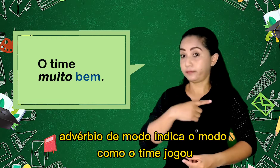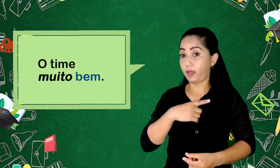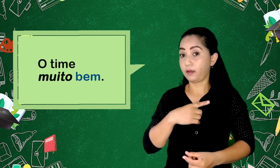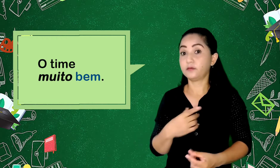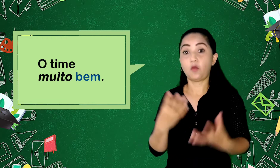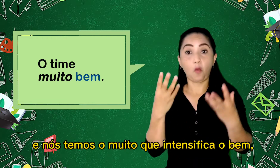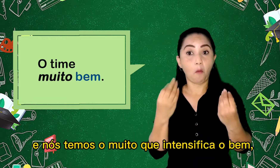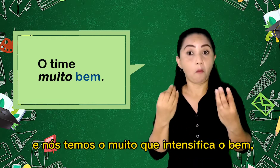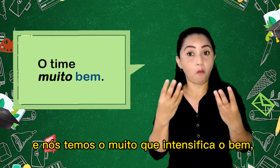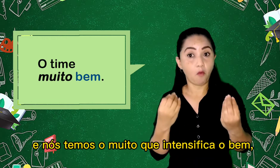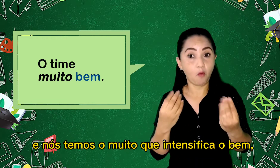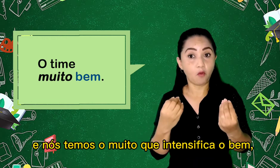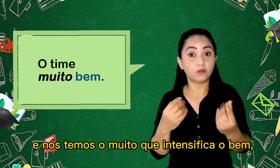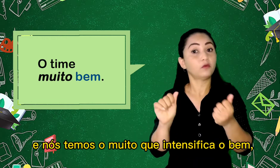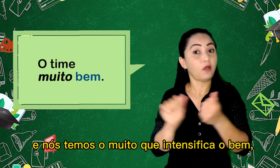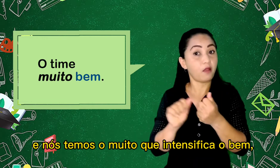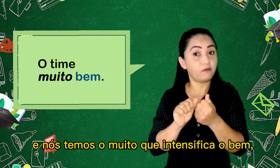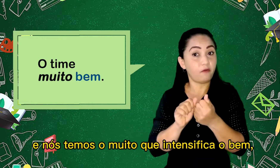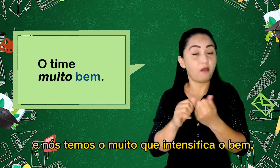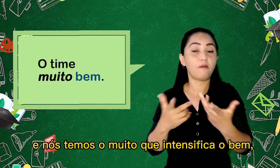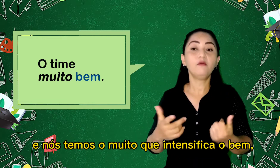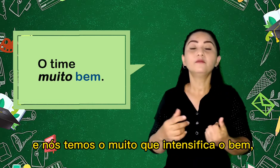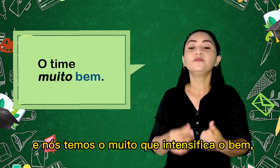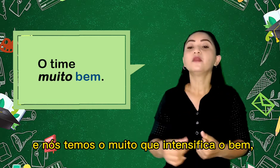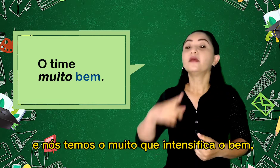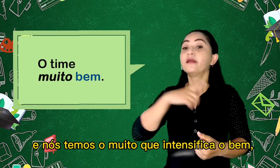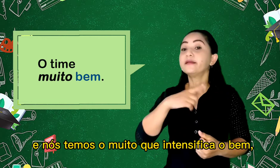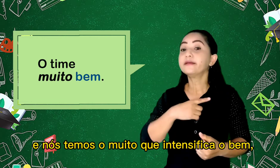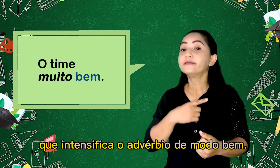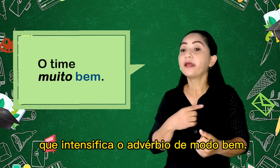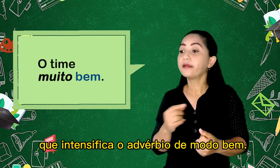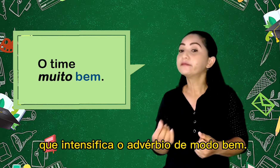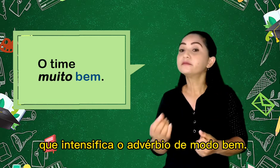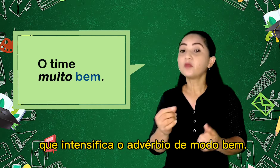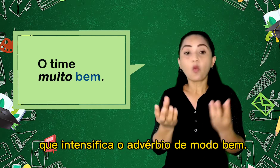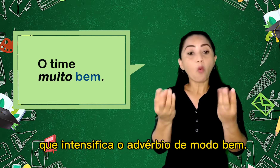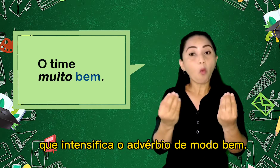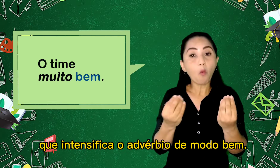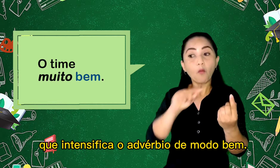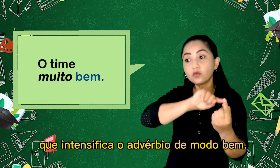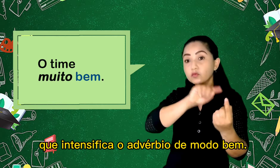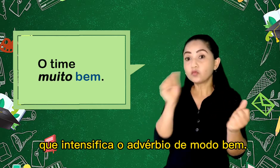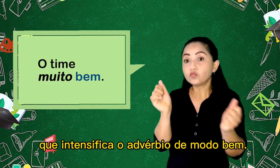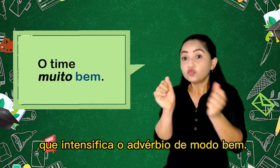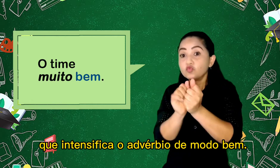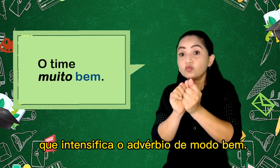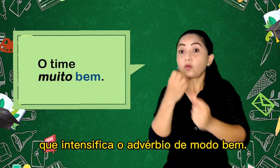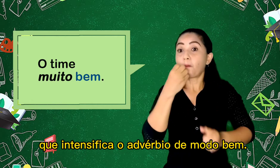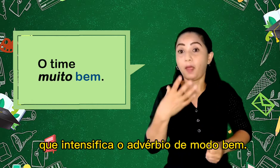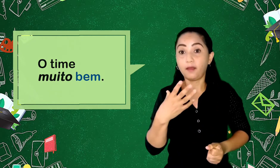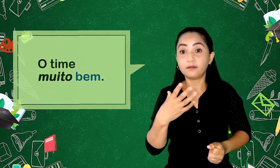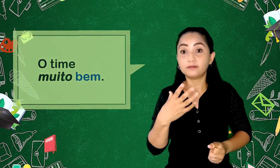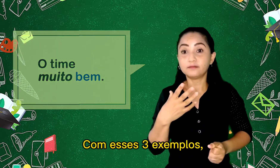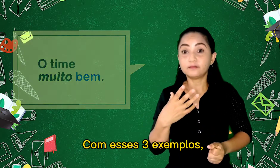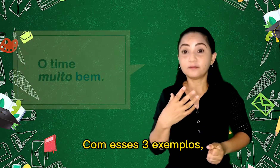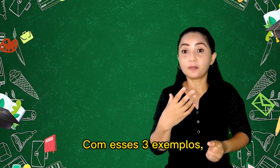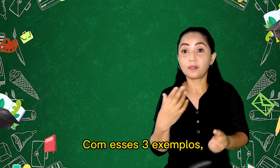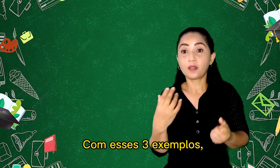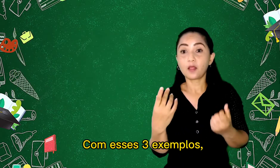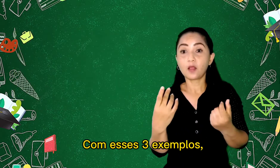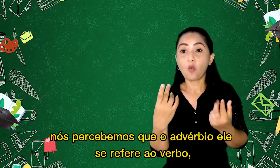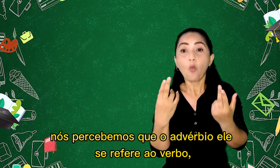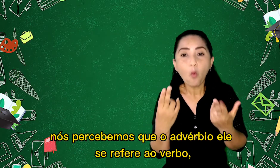jogou, e nós temos o muito, que intensifica o bem, que intensifica o advérbio de modo bem. Com